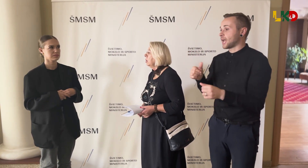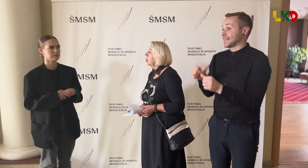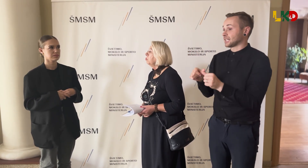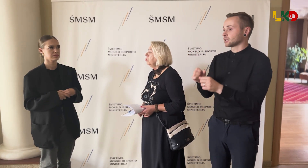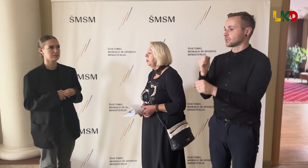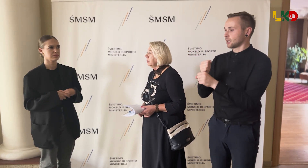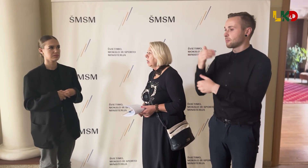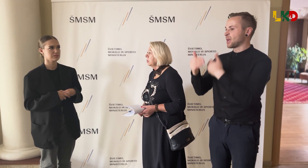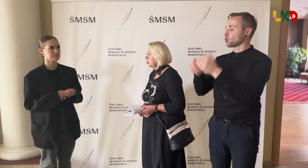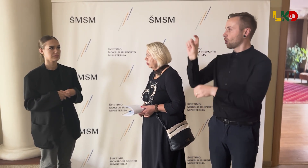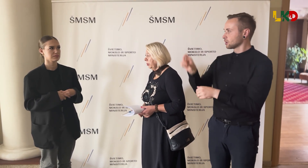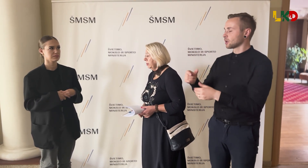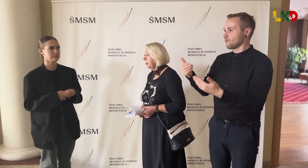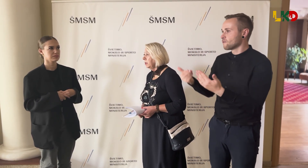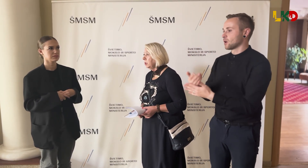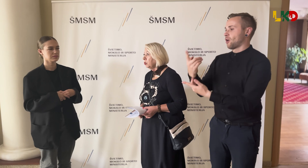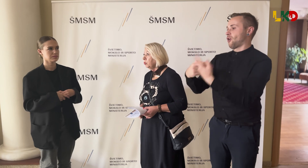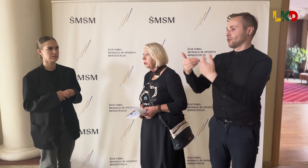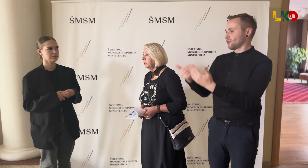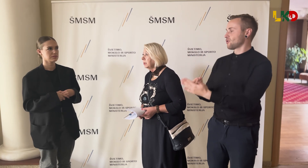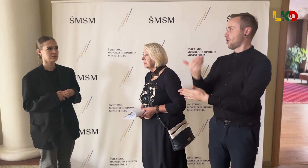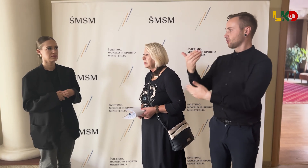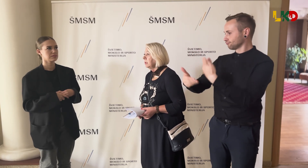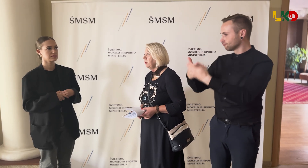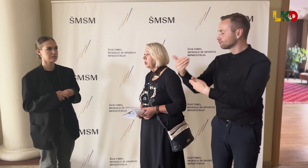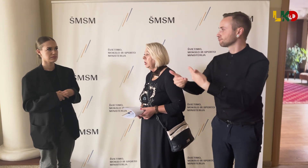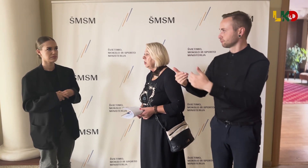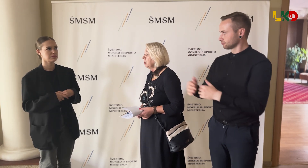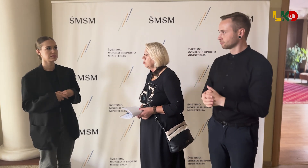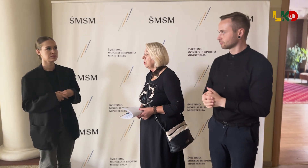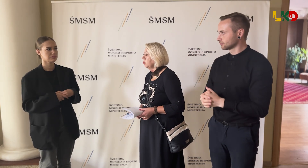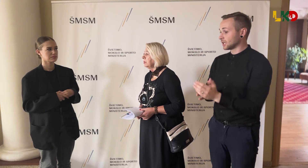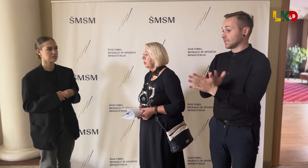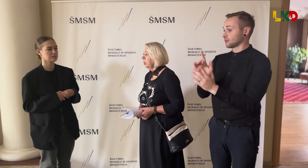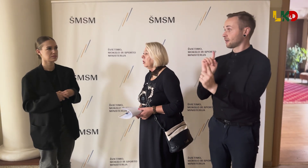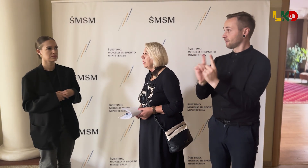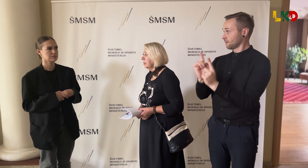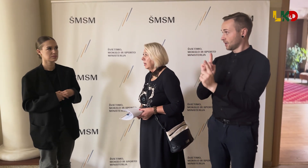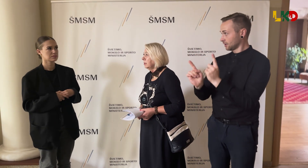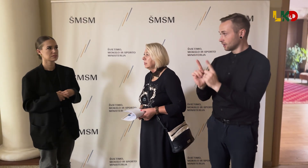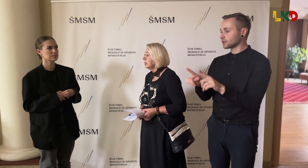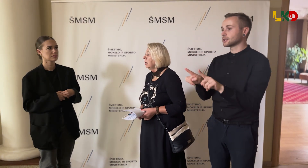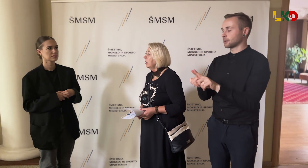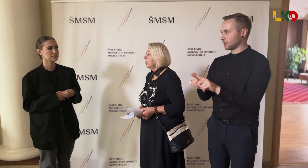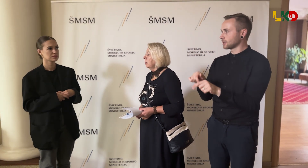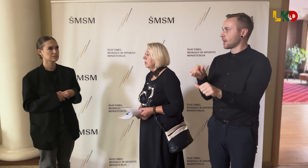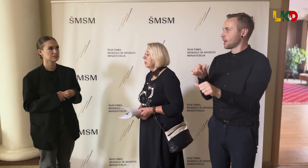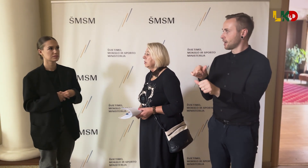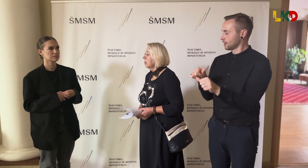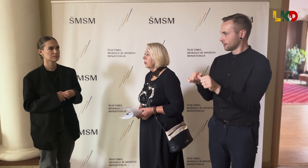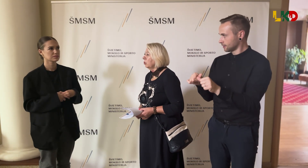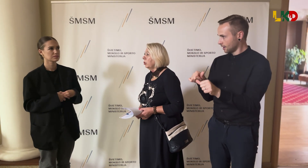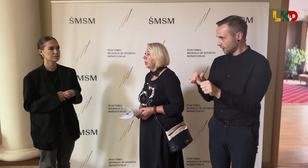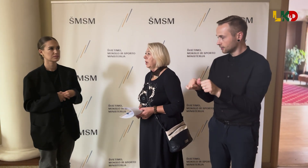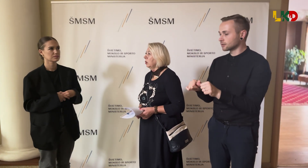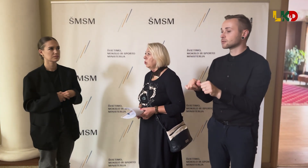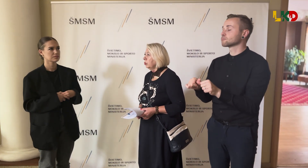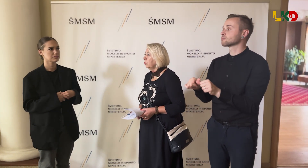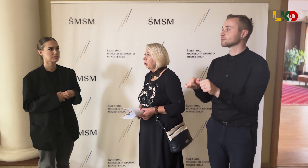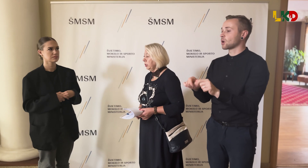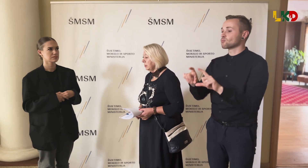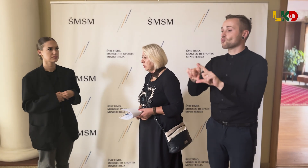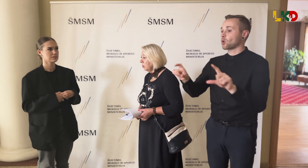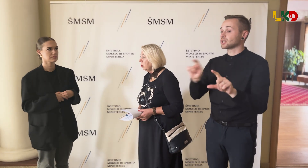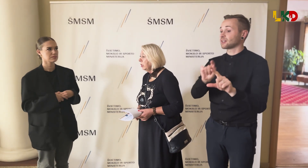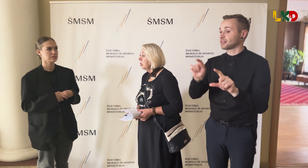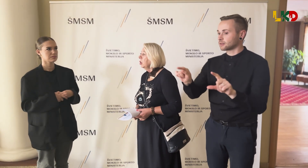yra būtina atnaujinti ir būtinas gestų kalbos vertėjo etatas. Kiekvienoje